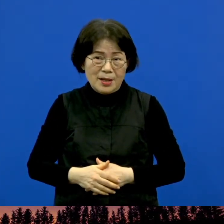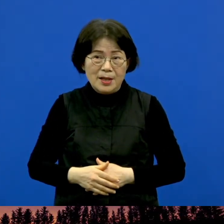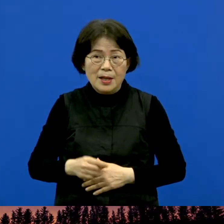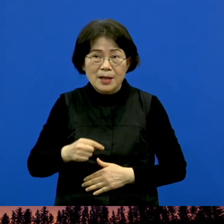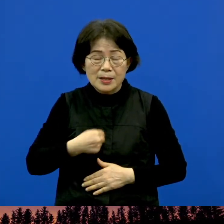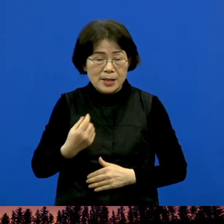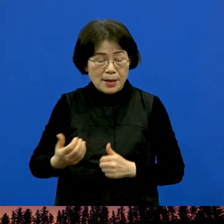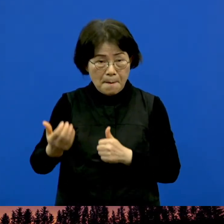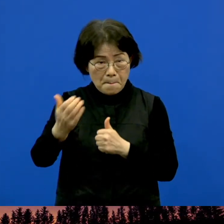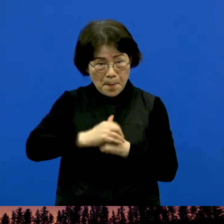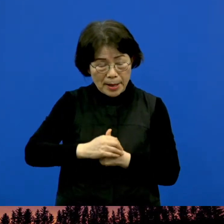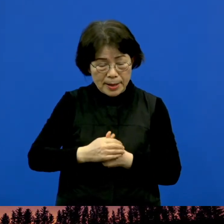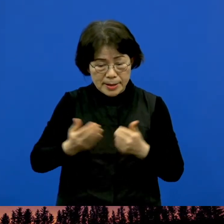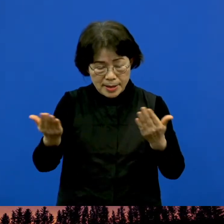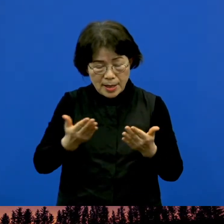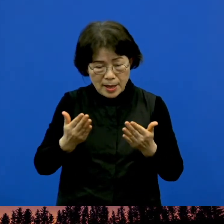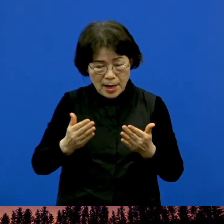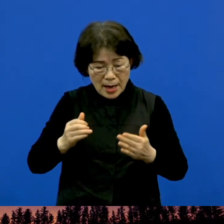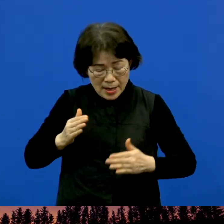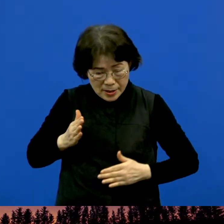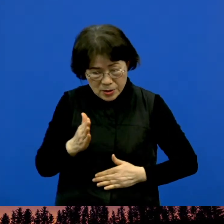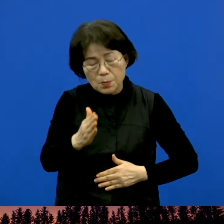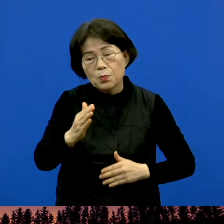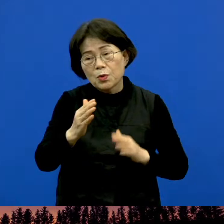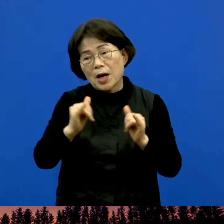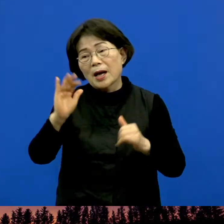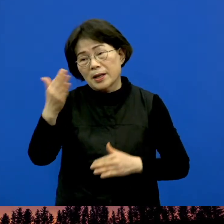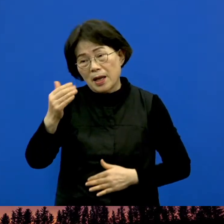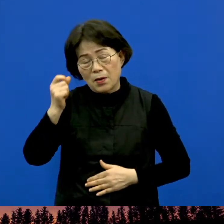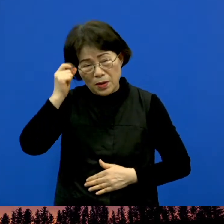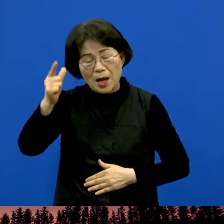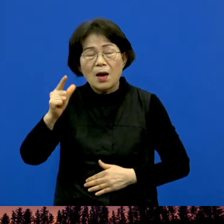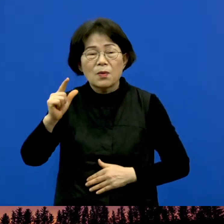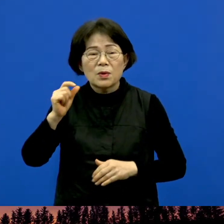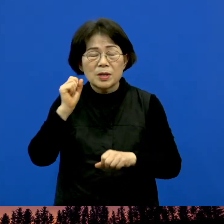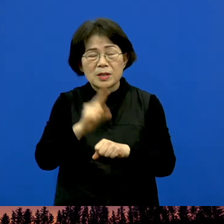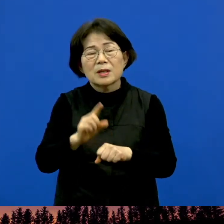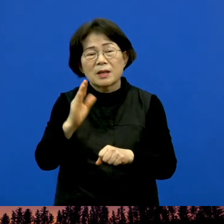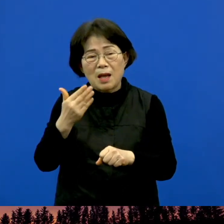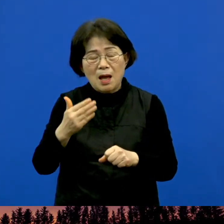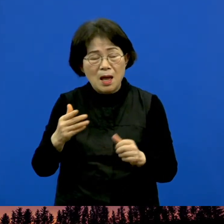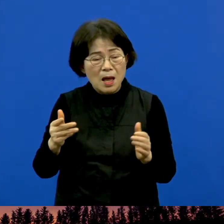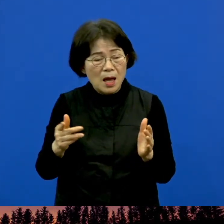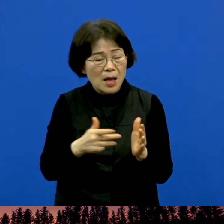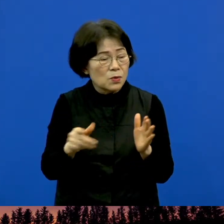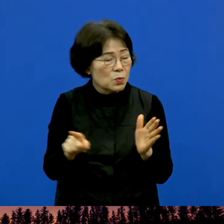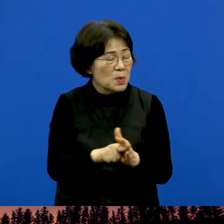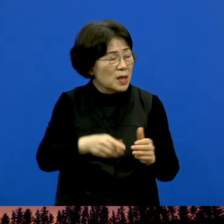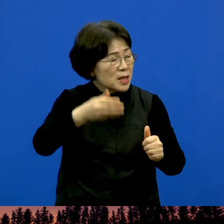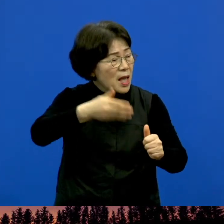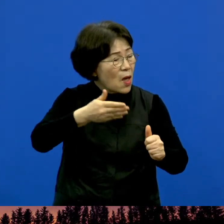자신이 맡은 일에 탁월성을 드러내야 된다. 예수 믿으라 소리 할 필요도 없어요, 여러분.